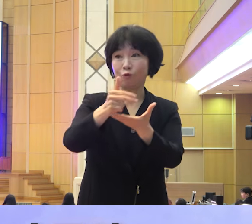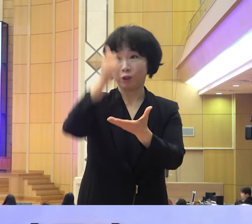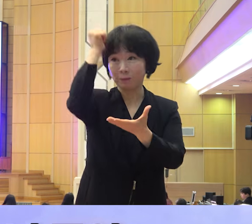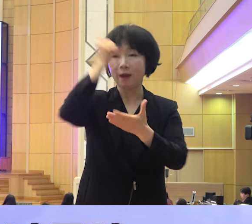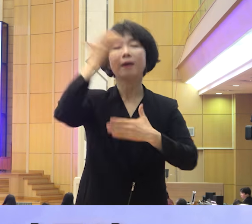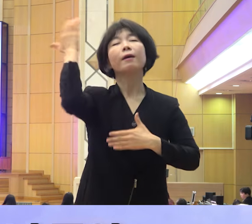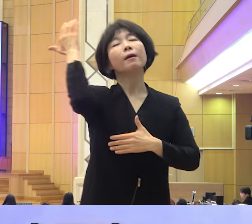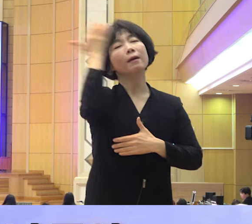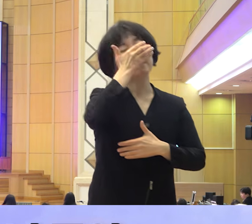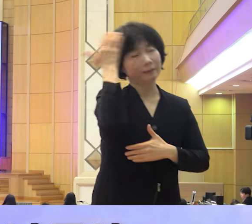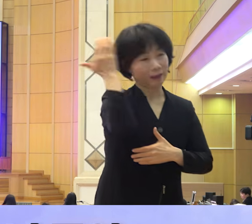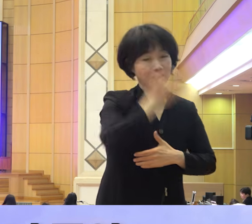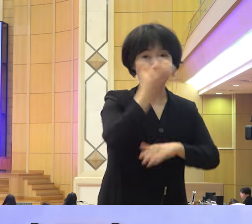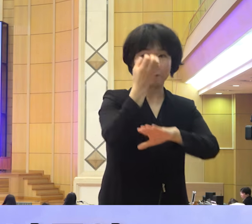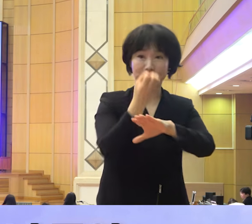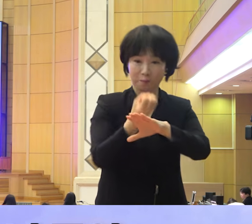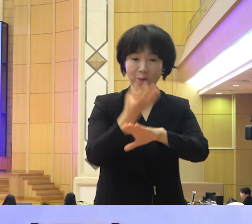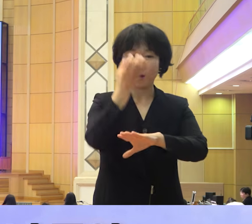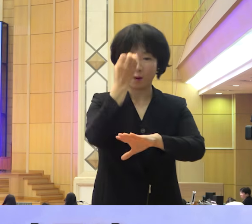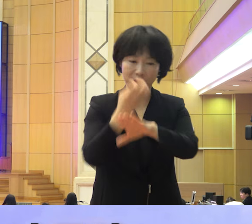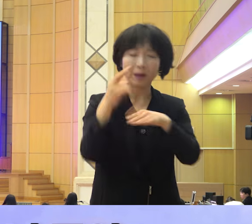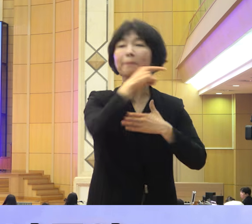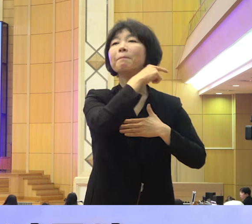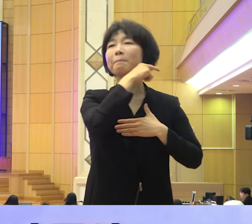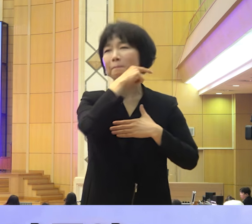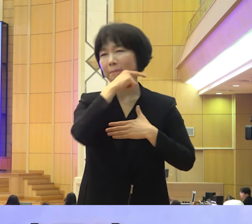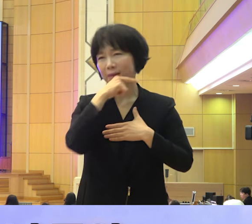주님의 깨끗한 보혈을